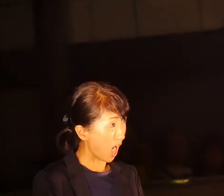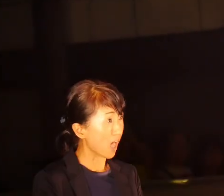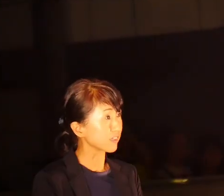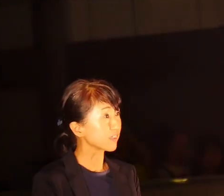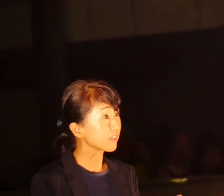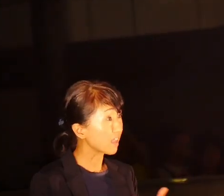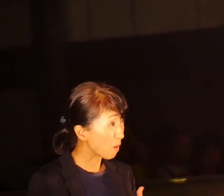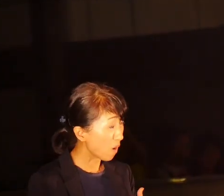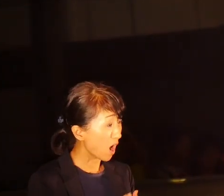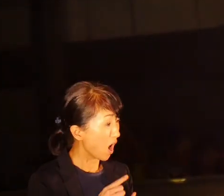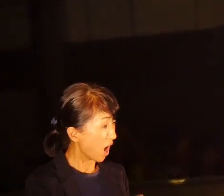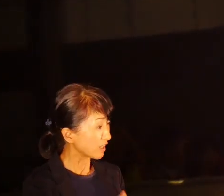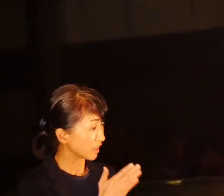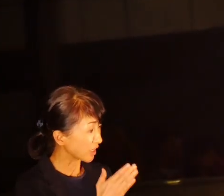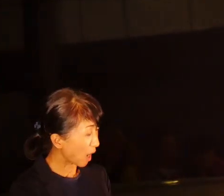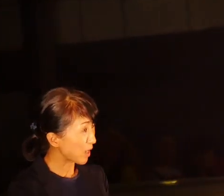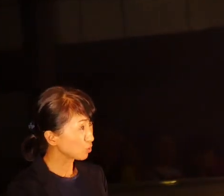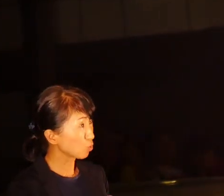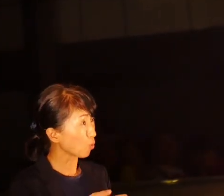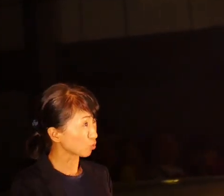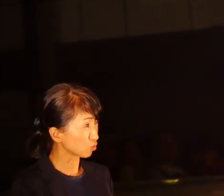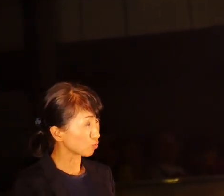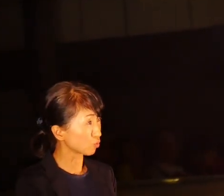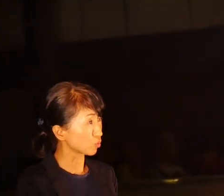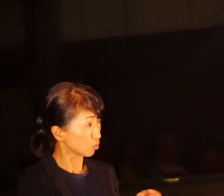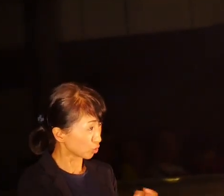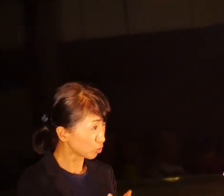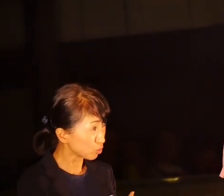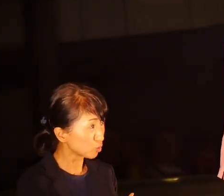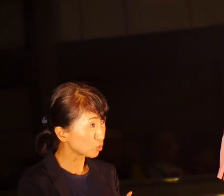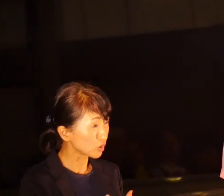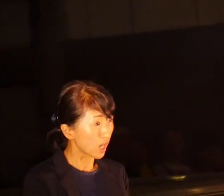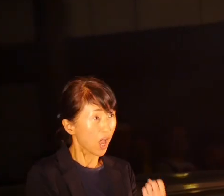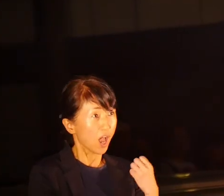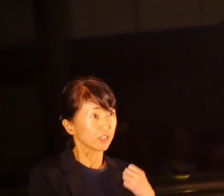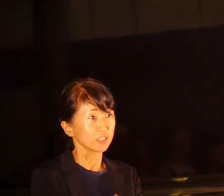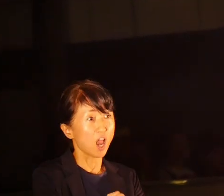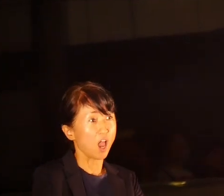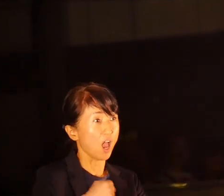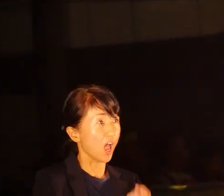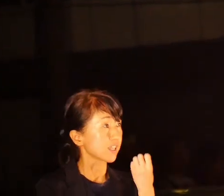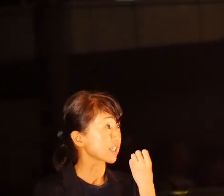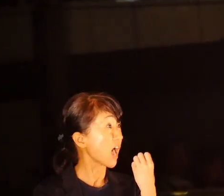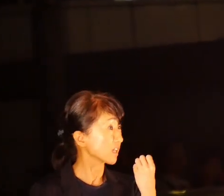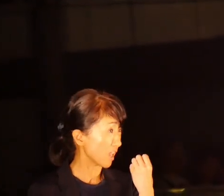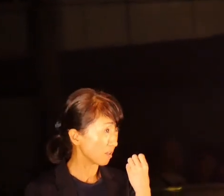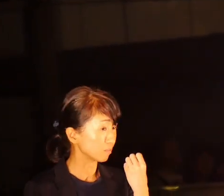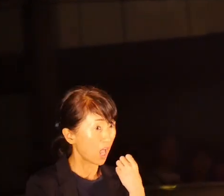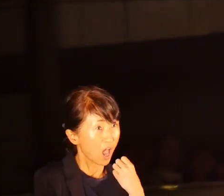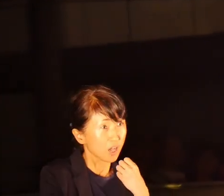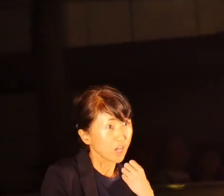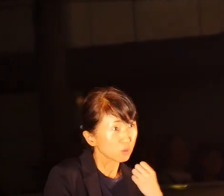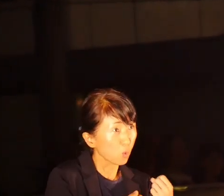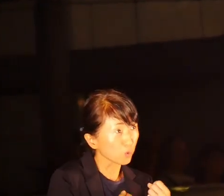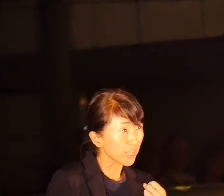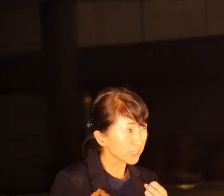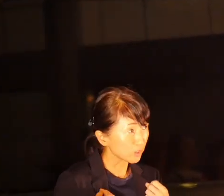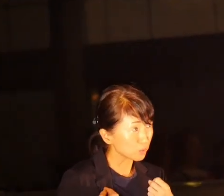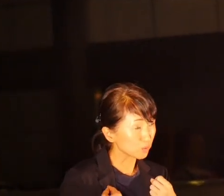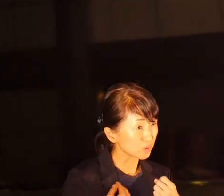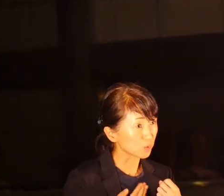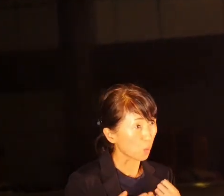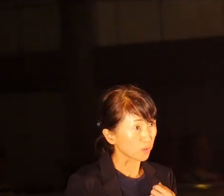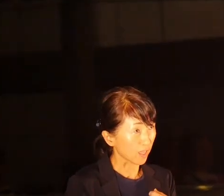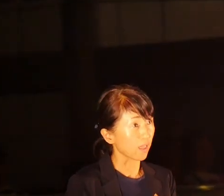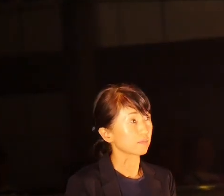じゃああなたそれをやめると言うんだから財源はちゃんと担保できるんでしょうね。そのような質問も出てくるところだと思います。わかり